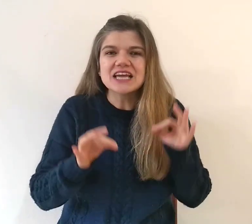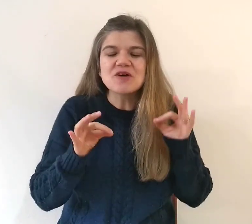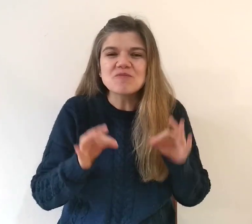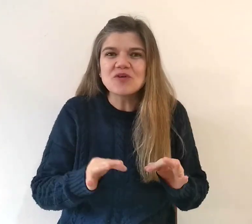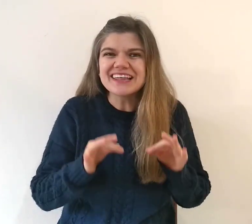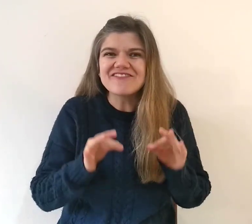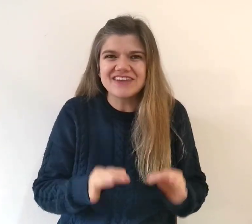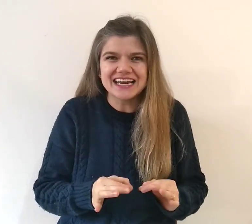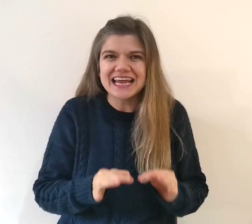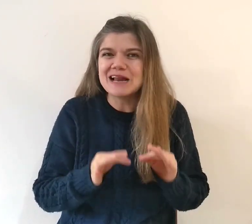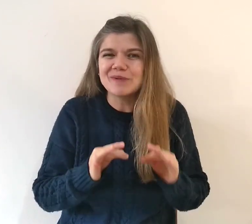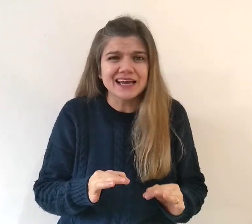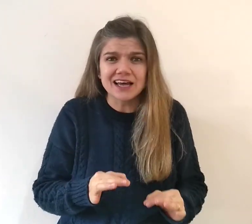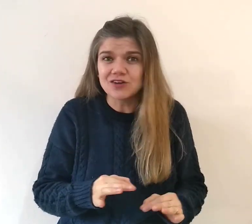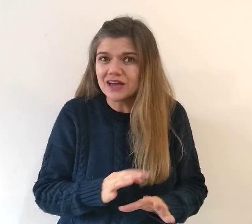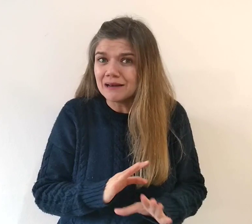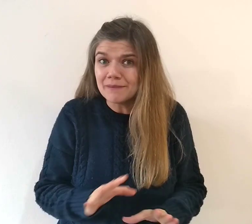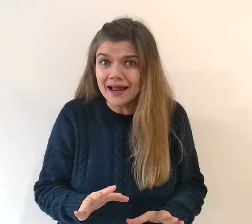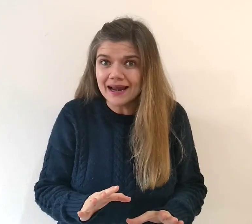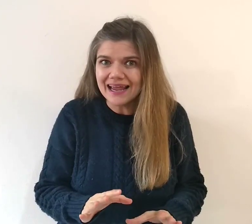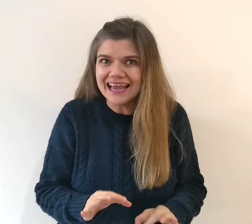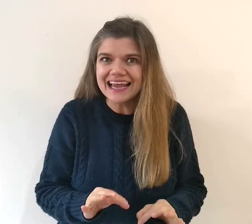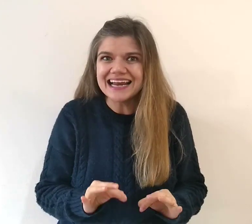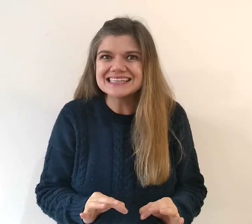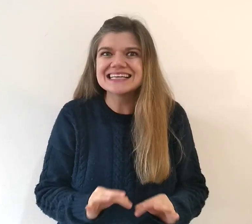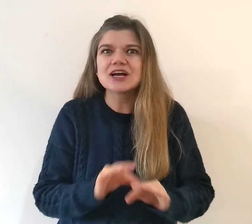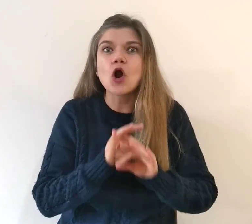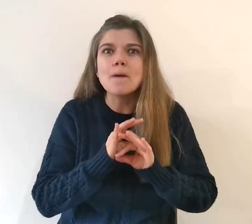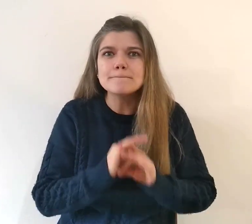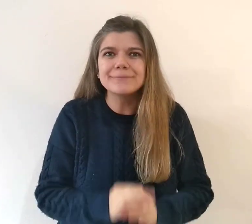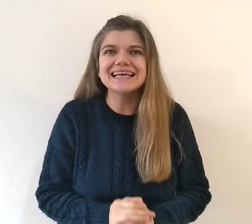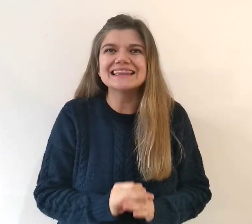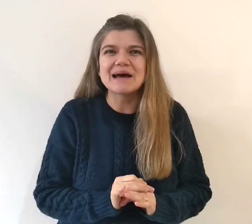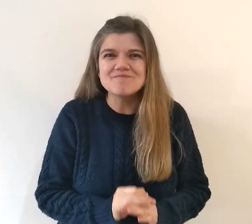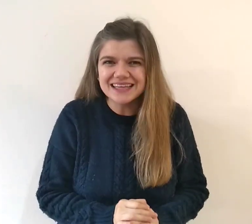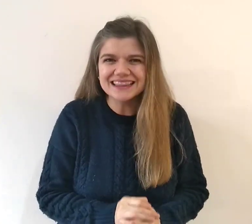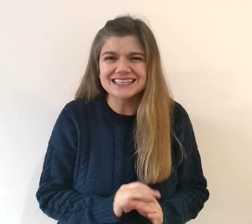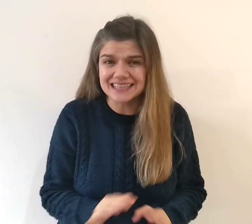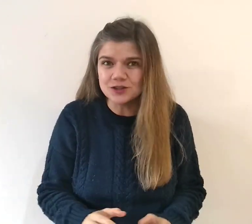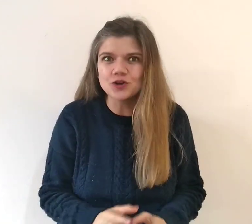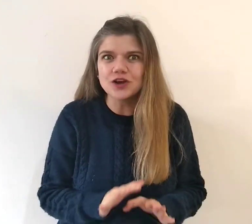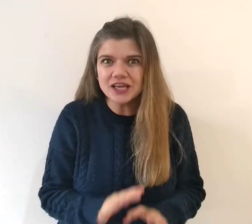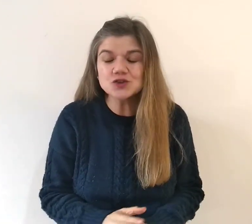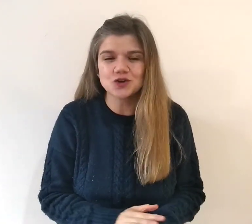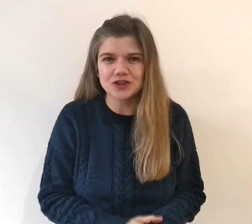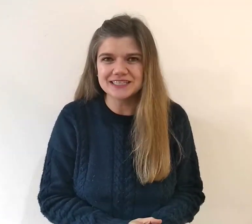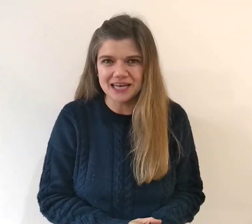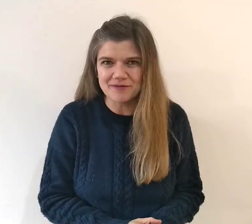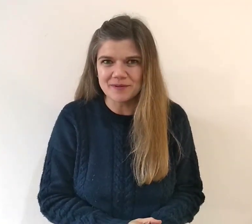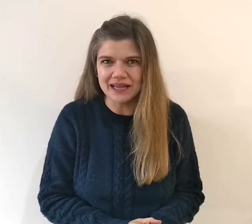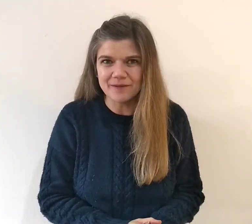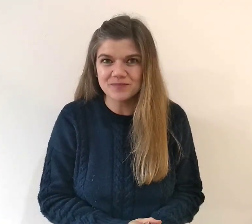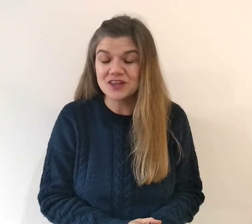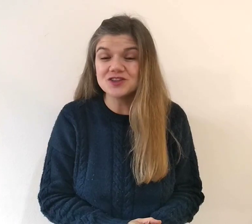no puede ver el pecado, el mal. Él es completamente santo. Eso nos dice la Biblia.